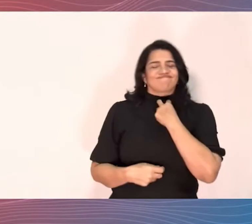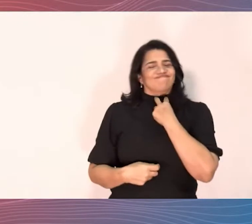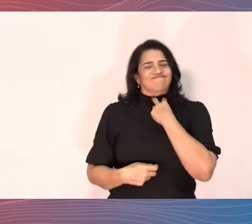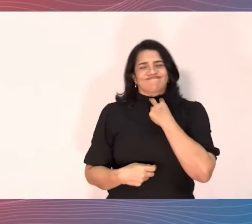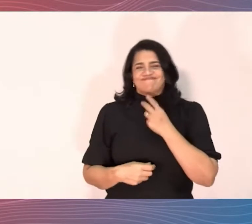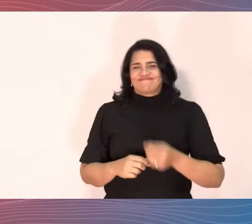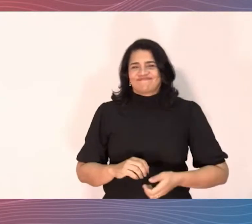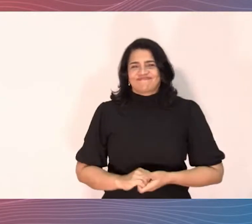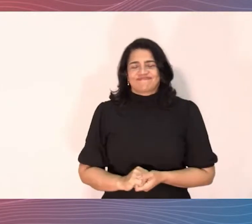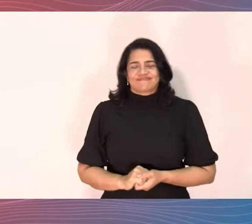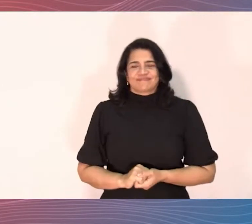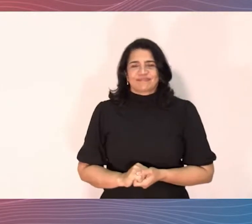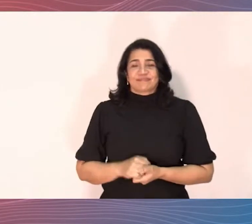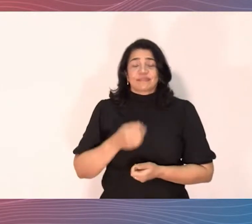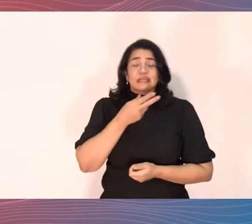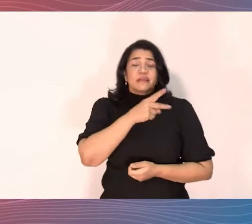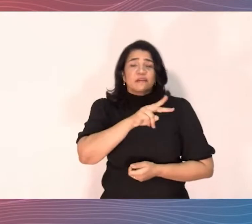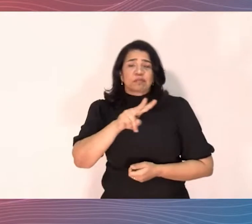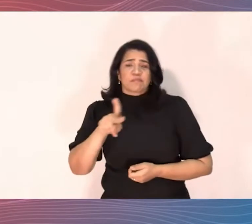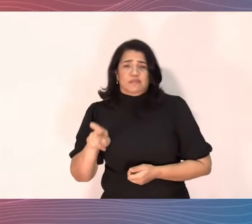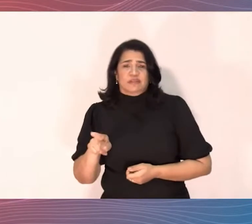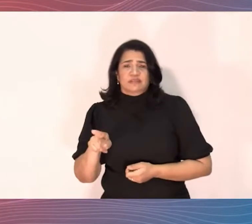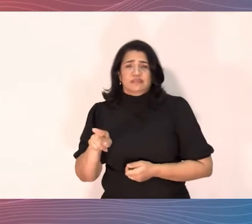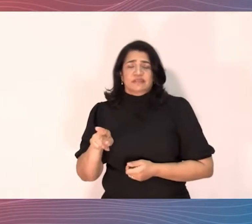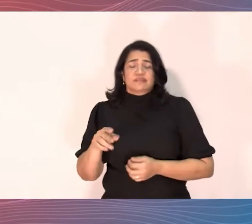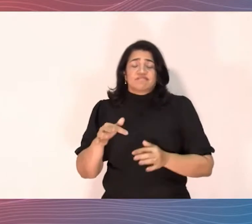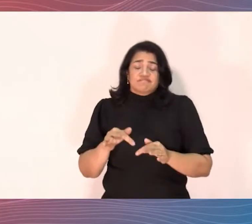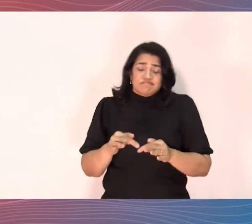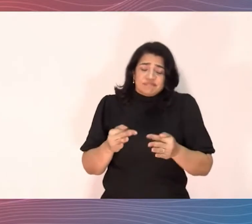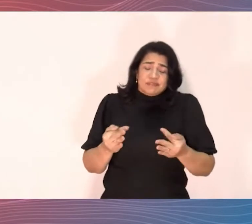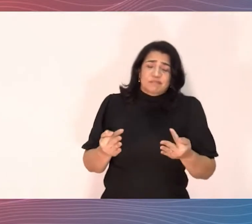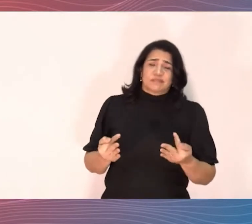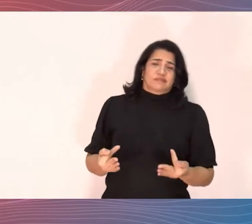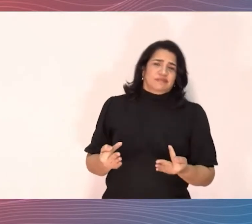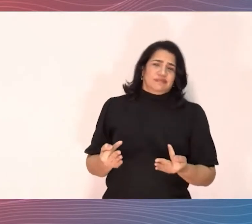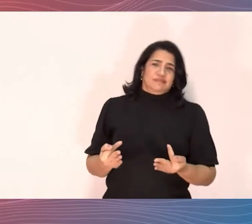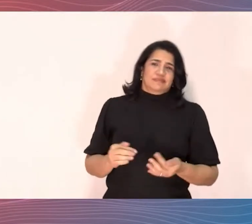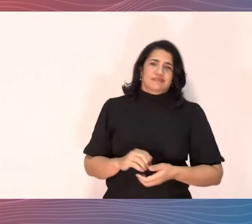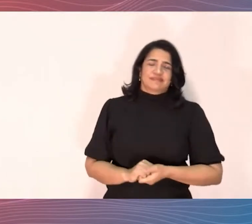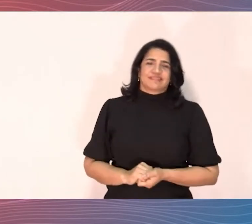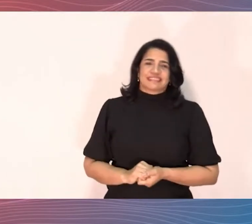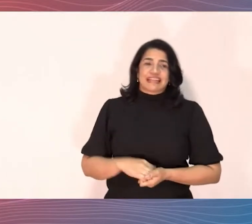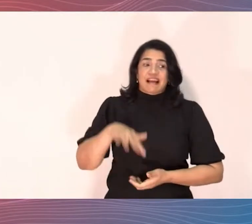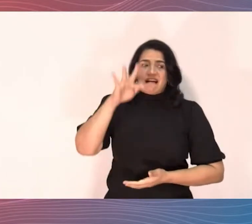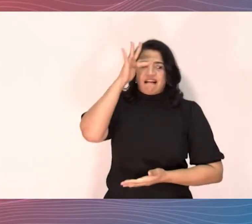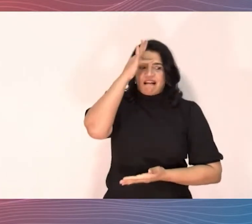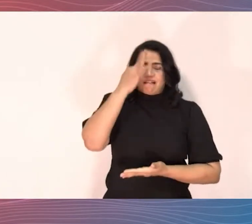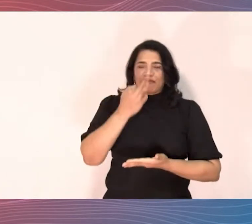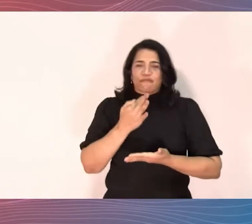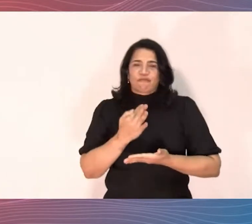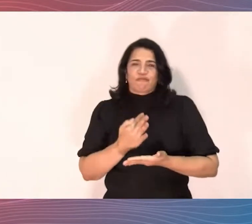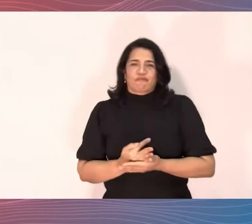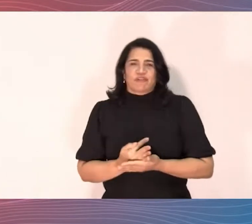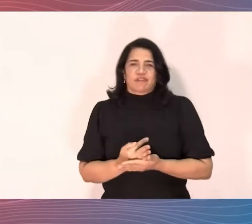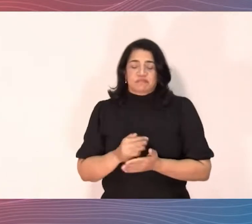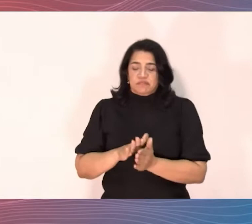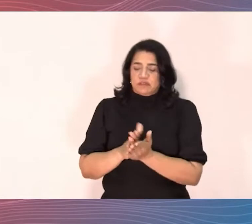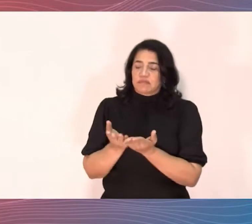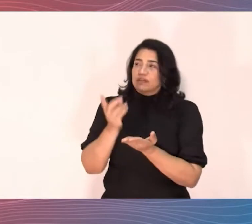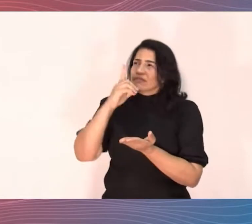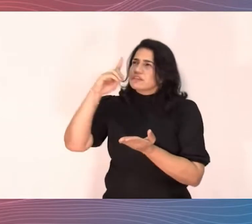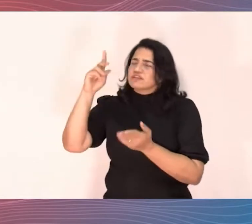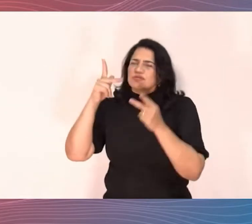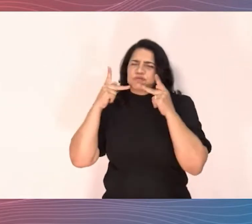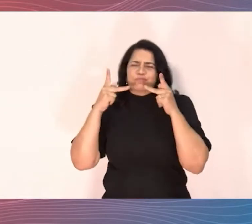Irmãos, com essa simplicidade, a fé na palavra profética, ninguém